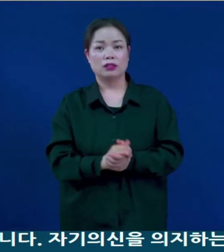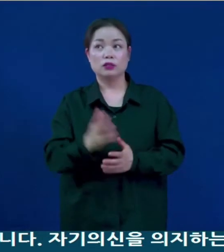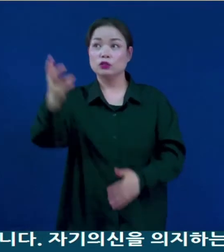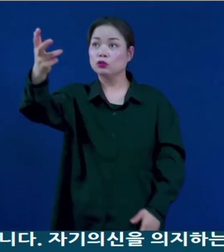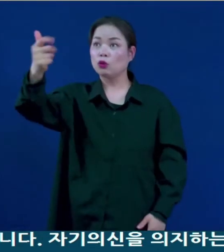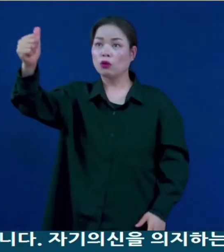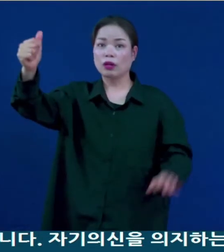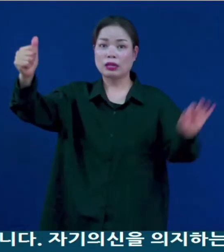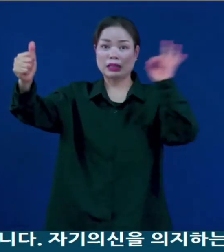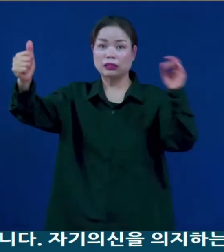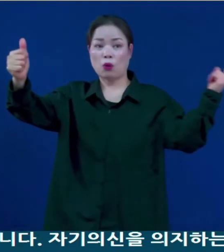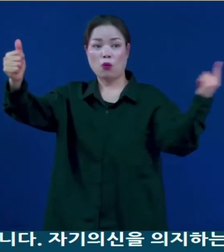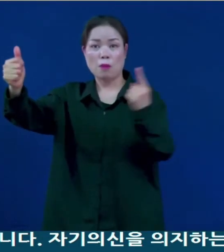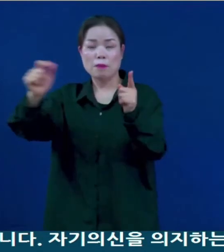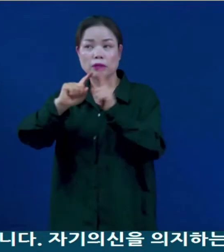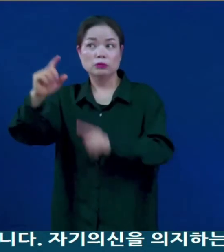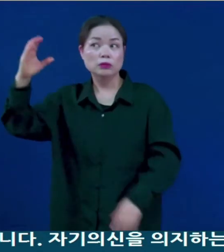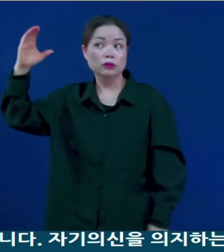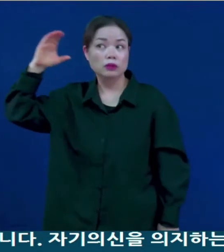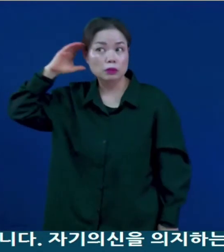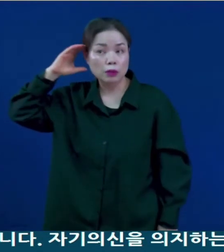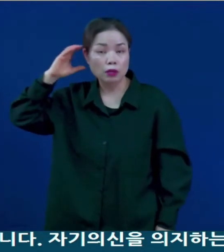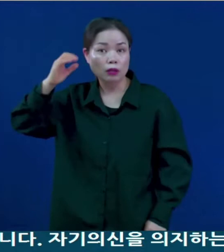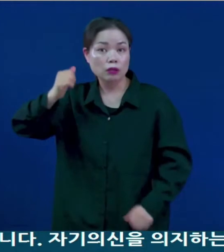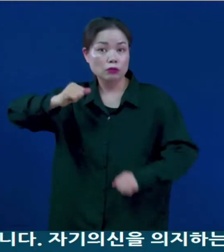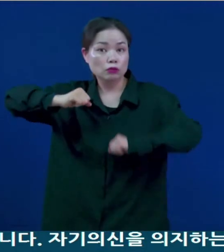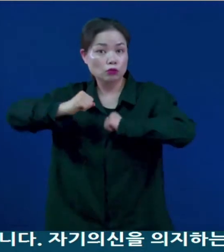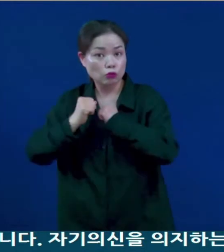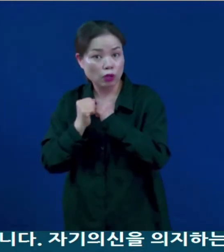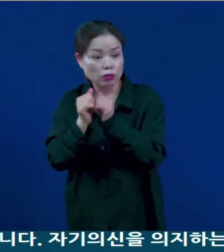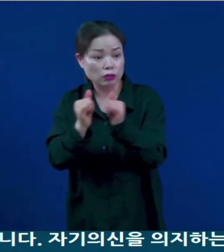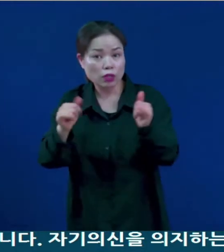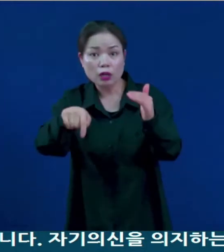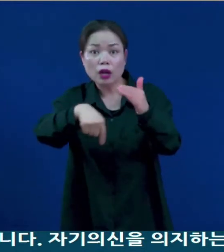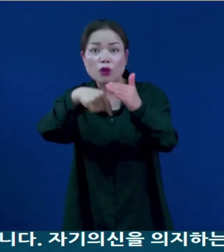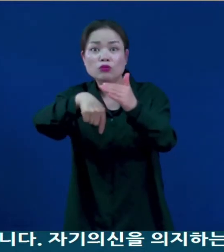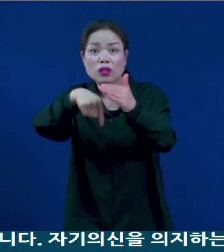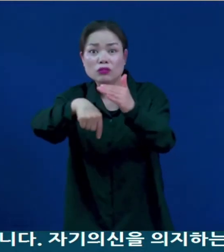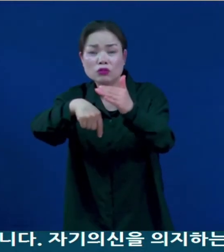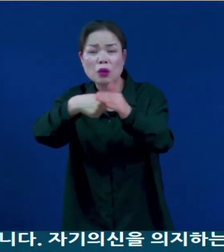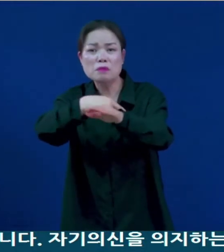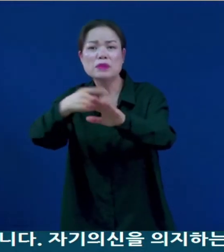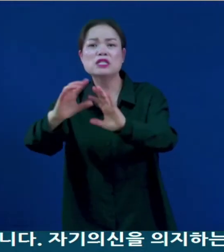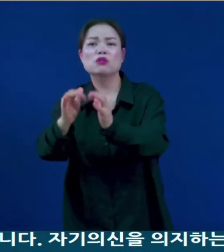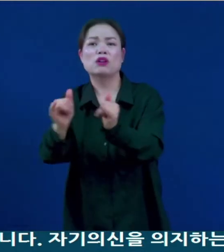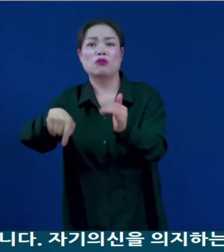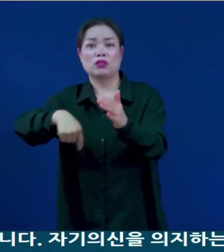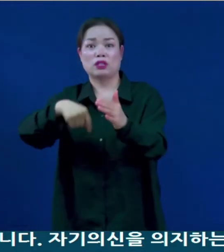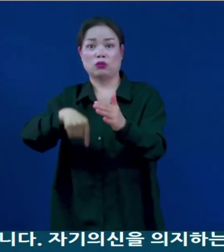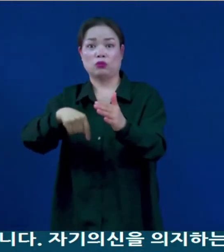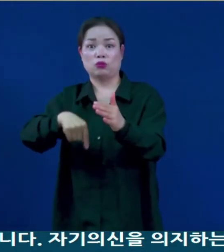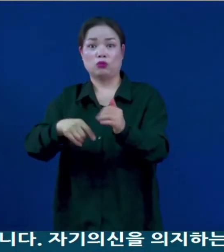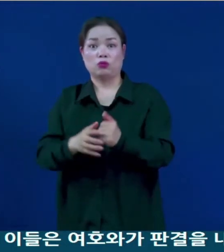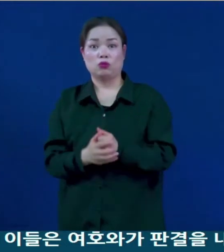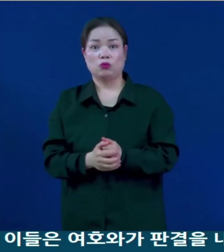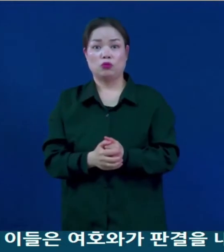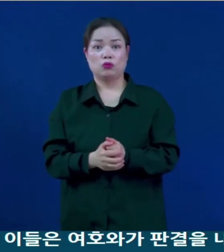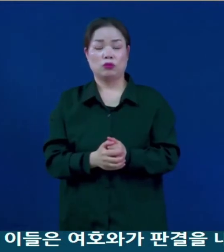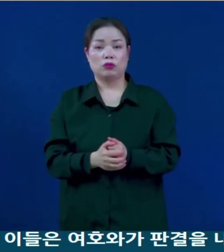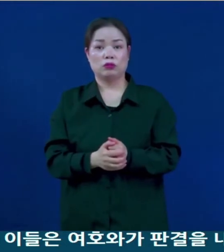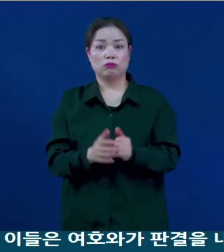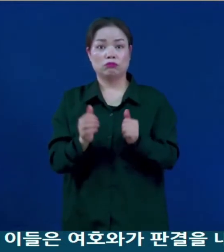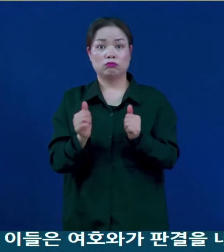여호와께 찾아와 그 말씀을 들으면 따르겠다고 하는 사람들 중에도, 그 민족들 중에도